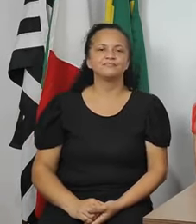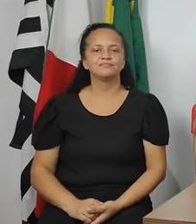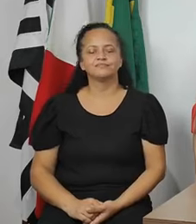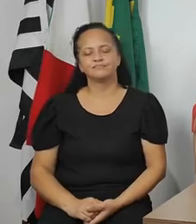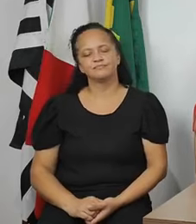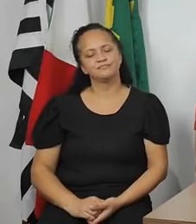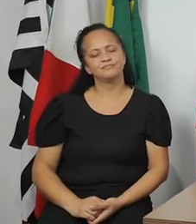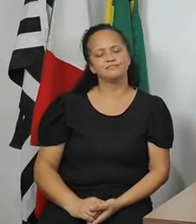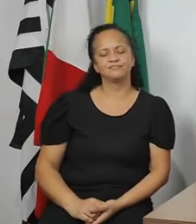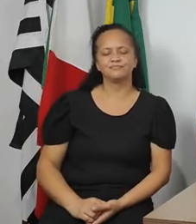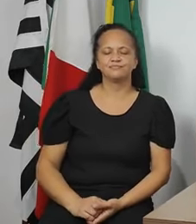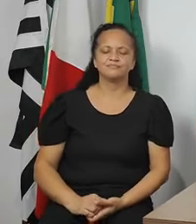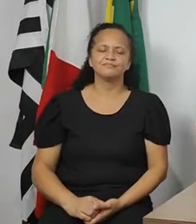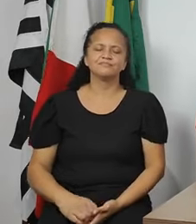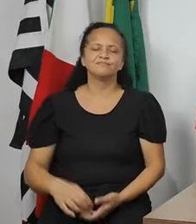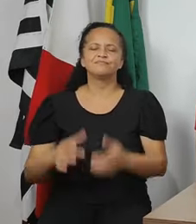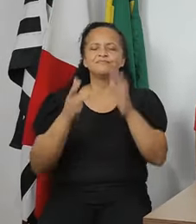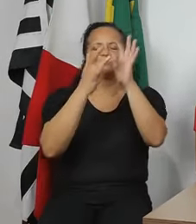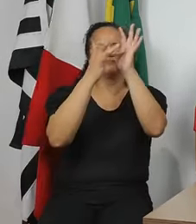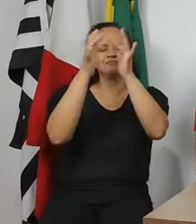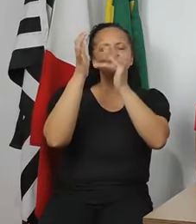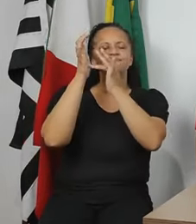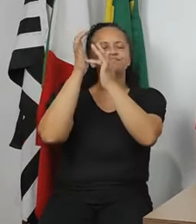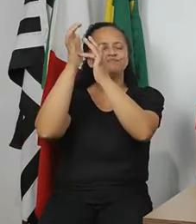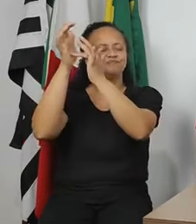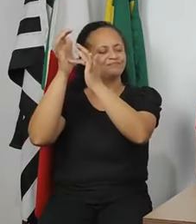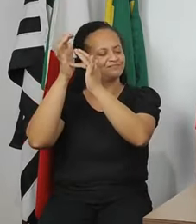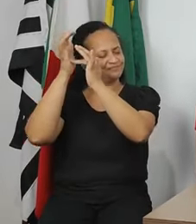Que estás assentado